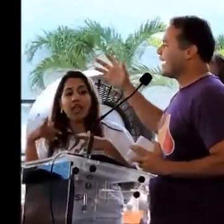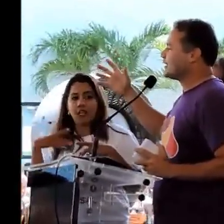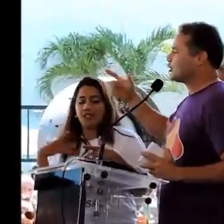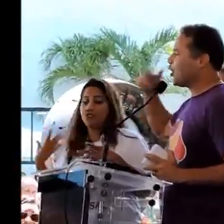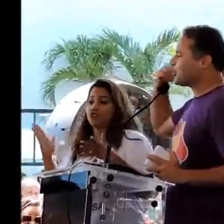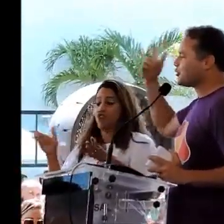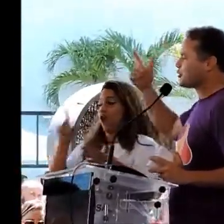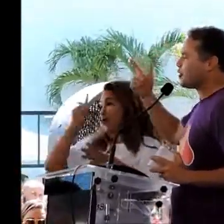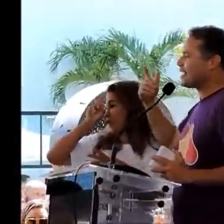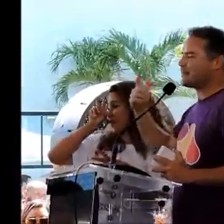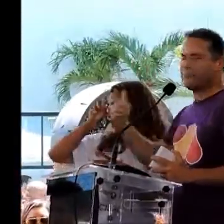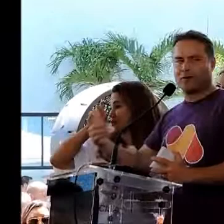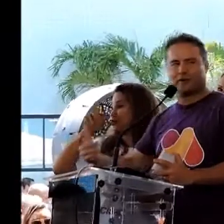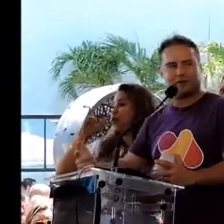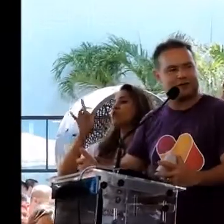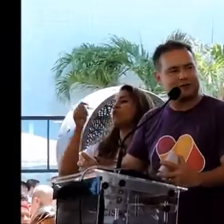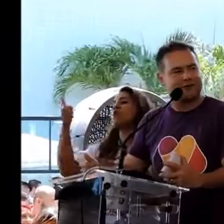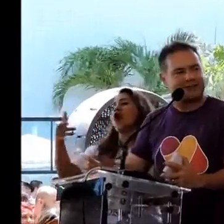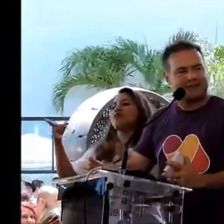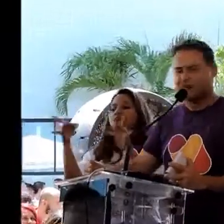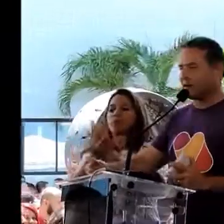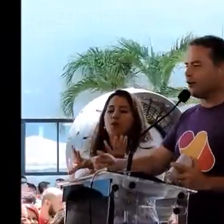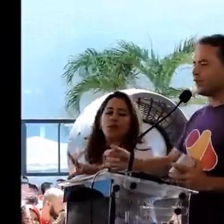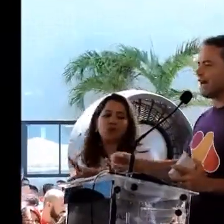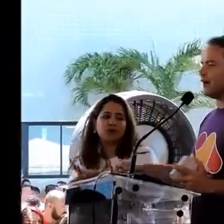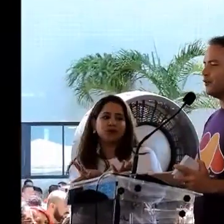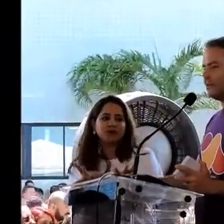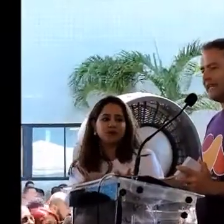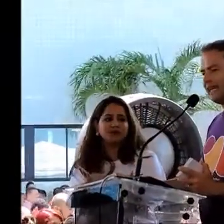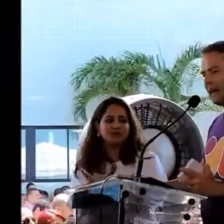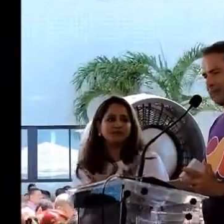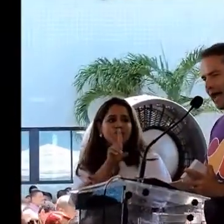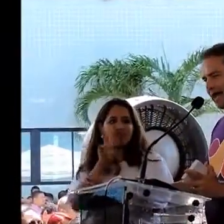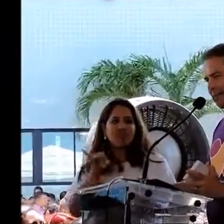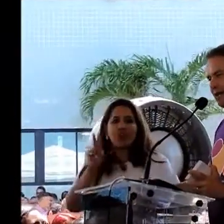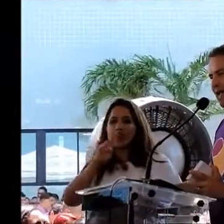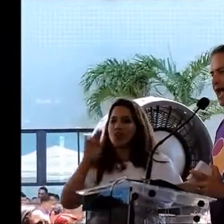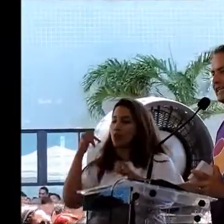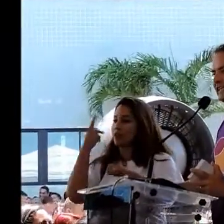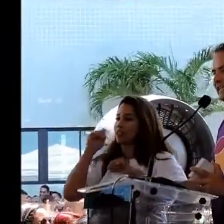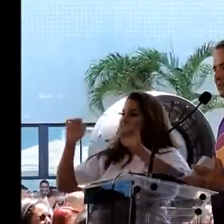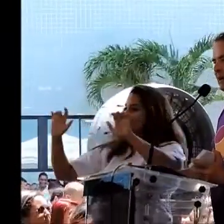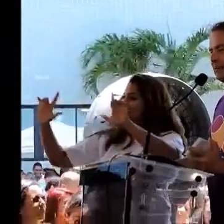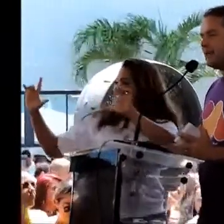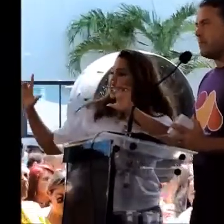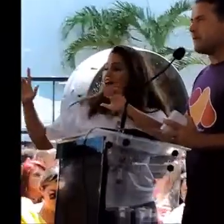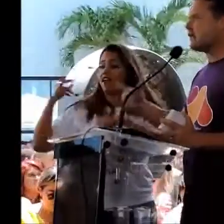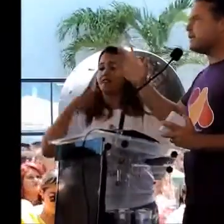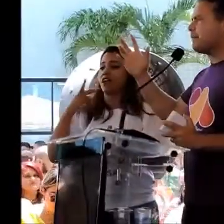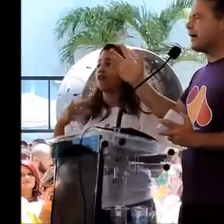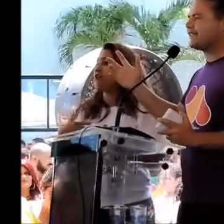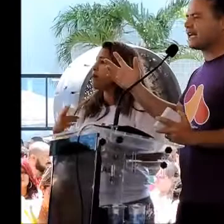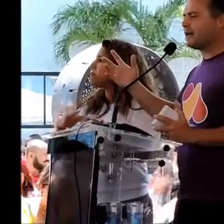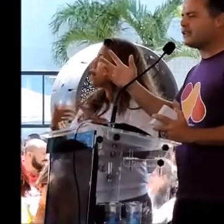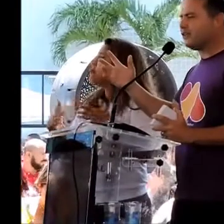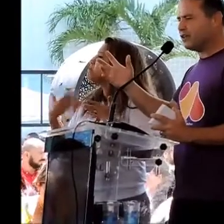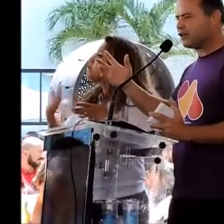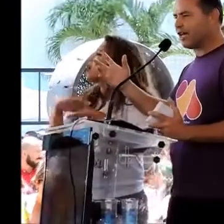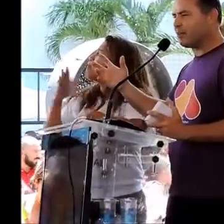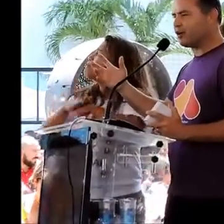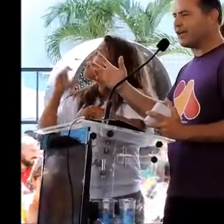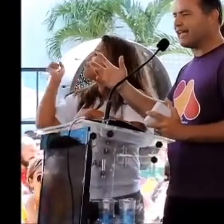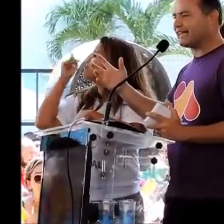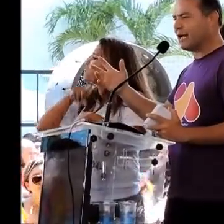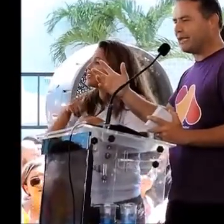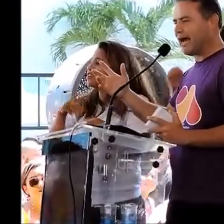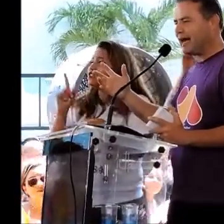esses hospitais todos quase prontos e vai botar o nome dele na placa. Aí ele diz assim para mim, mas a minha parte era mais